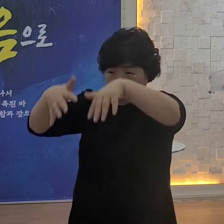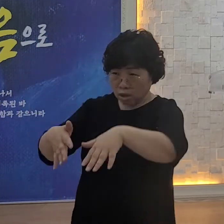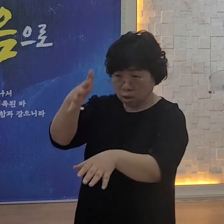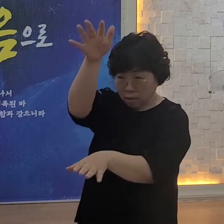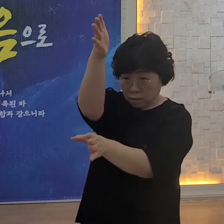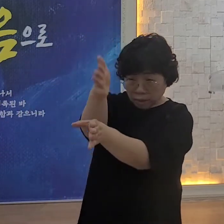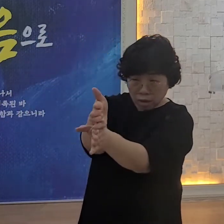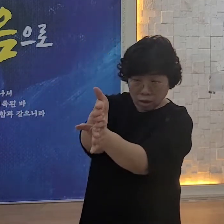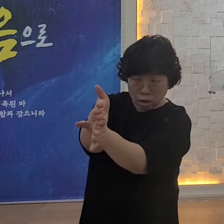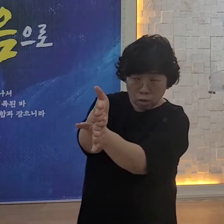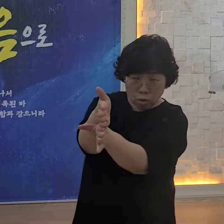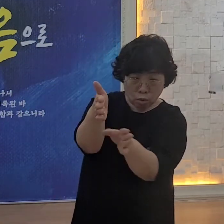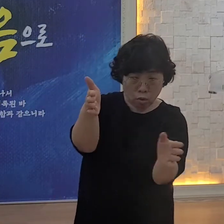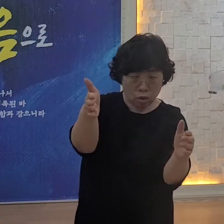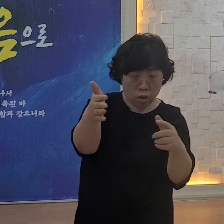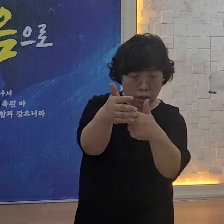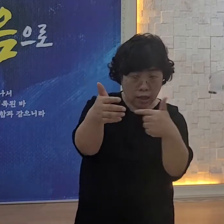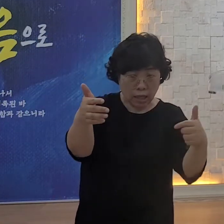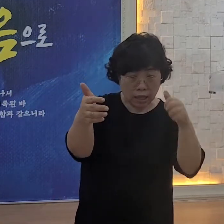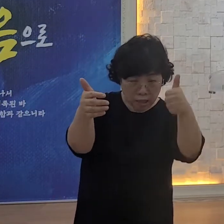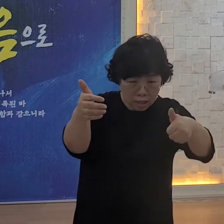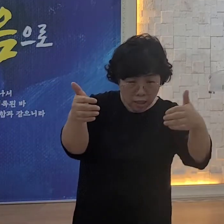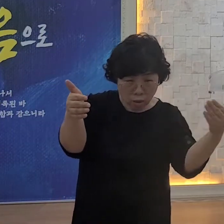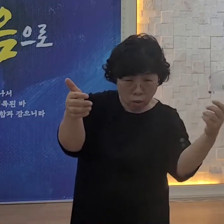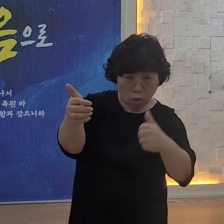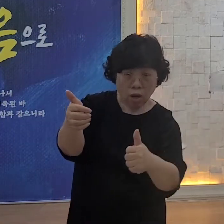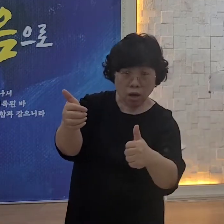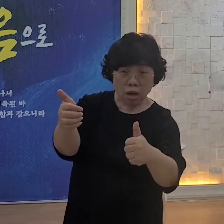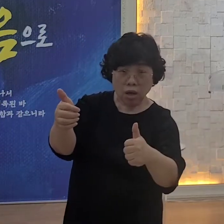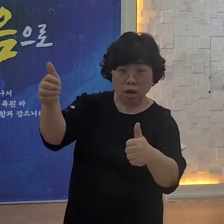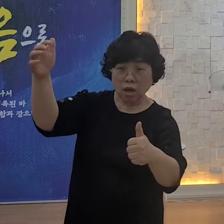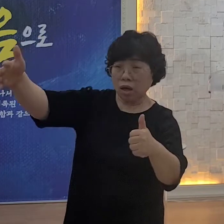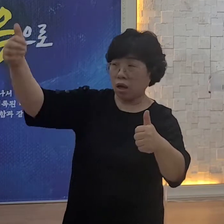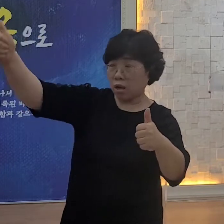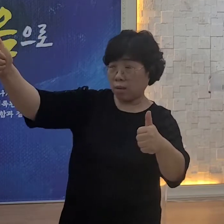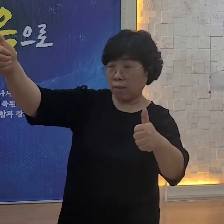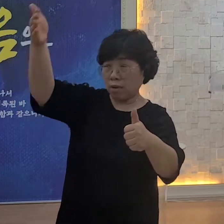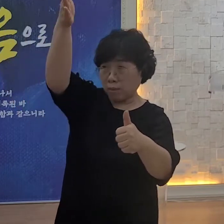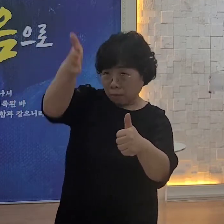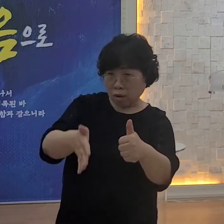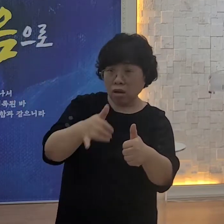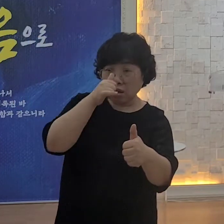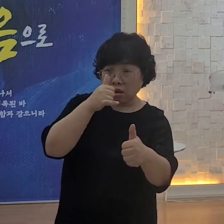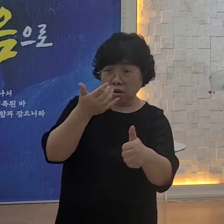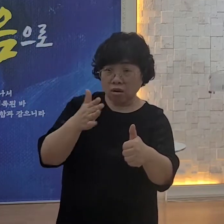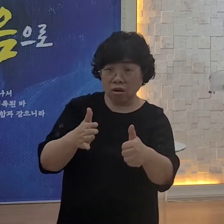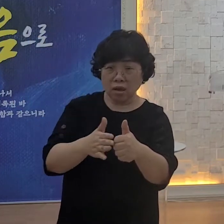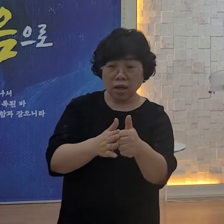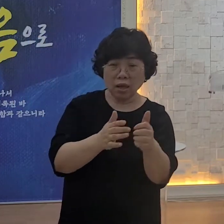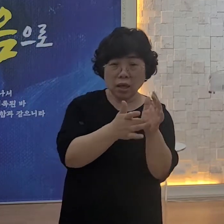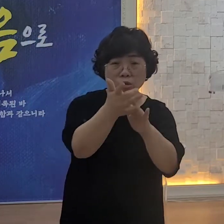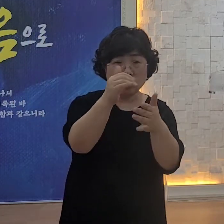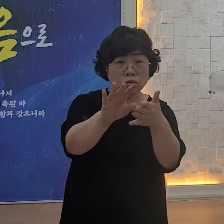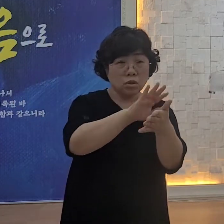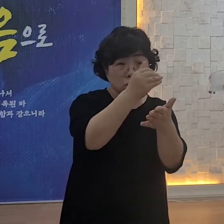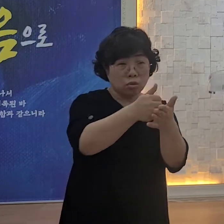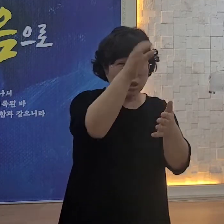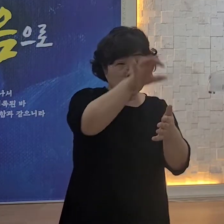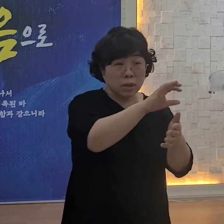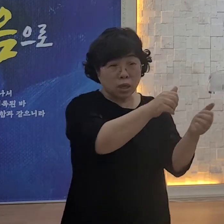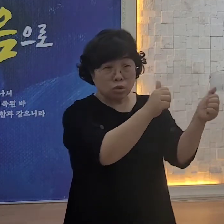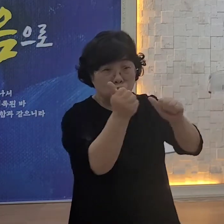말은 이제 하나님의 그 임재 앞에 우리가 마음껏 나아갈 수 있는 이 길을 열어주셨다. 누구